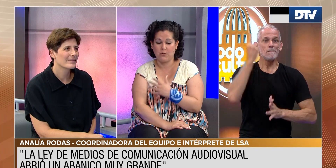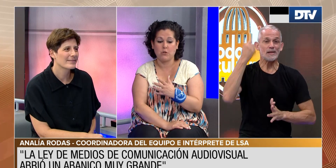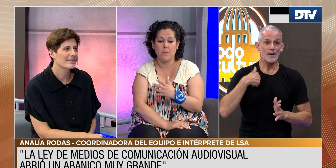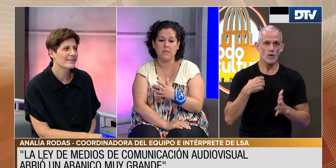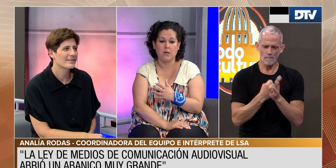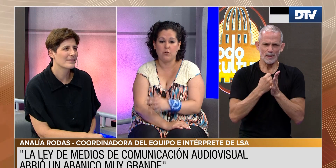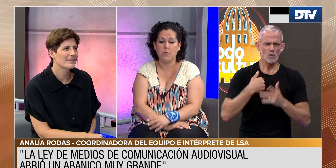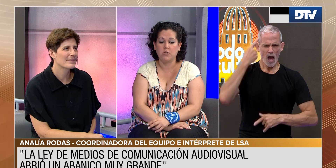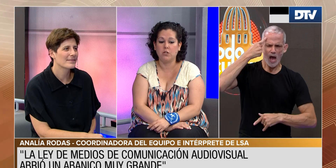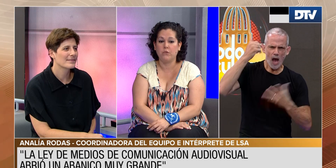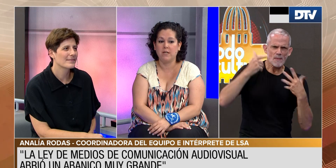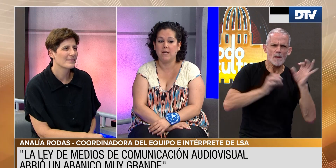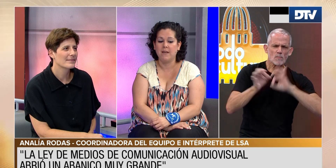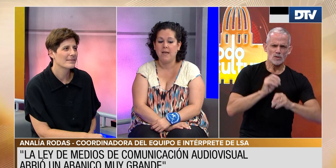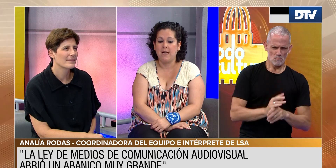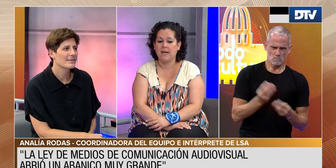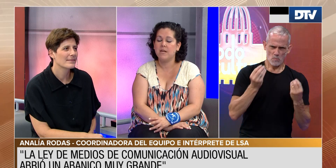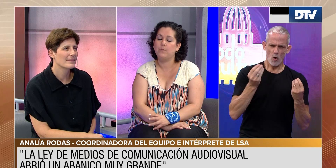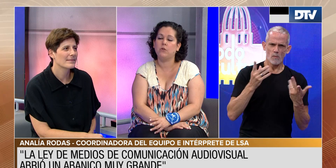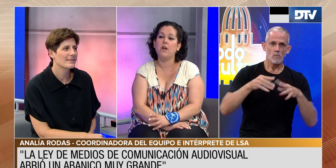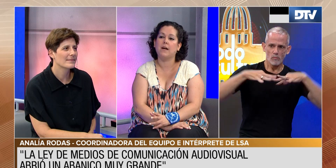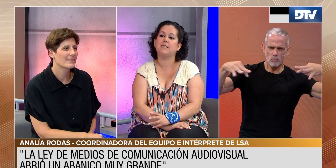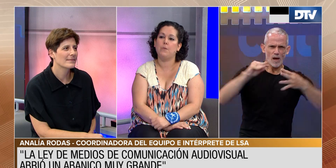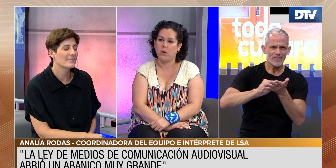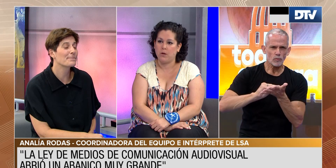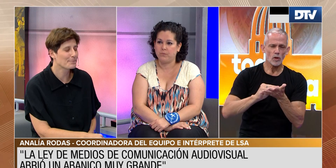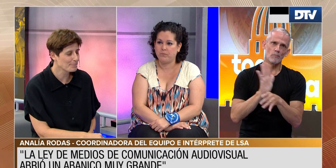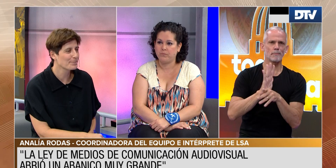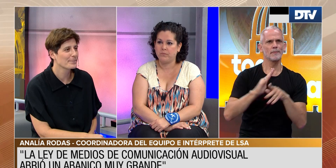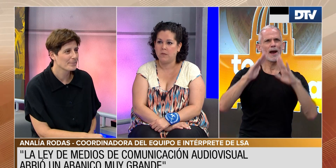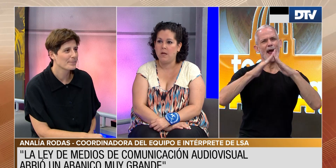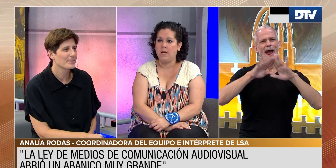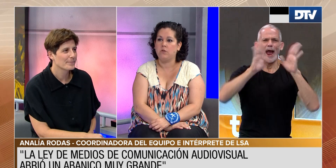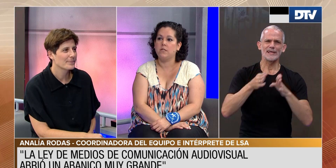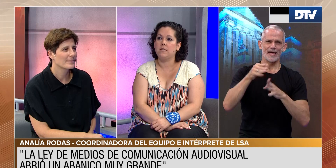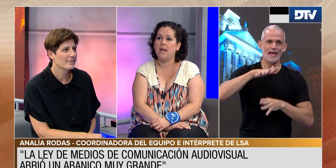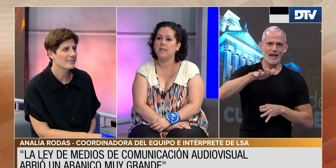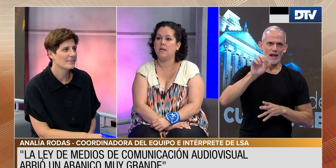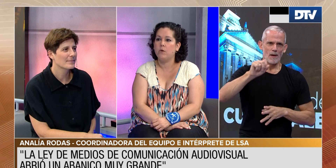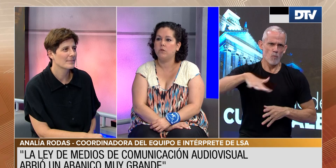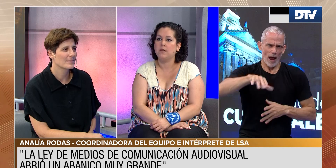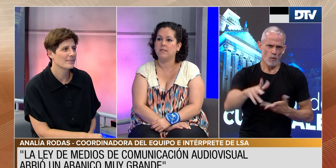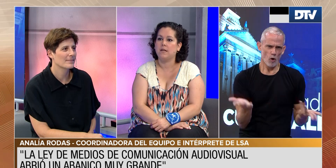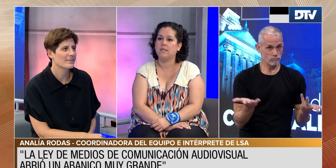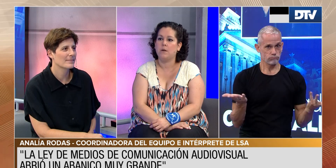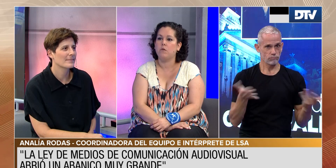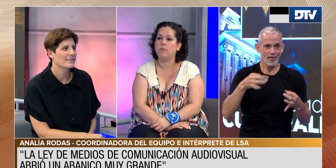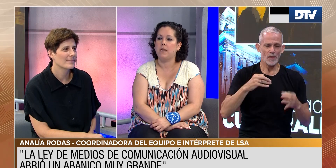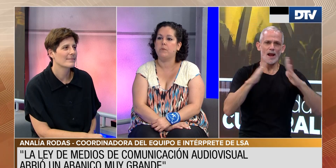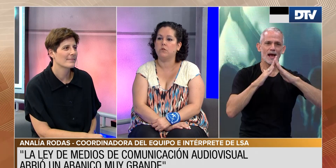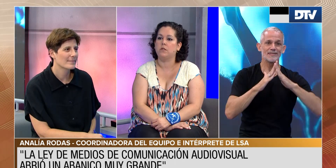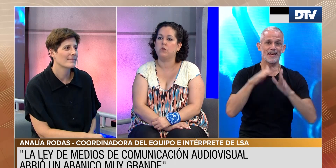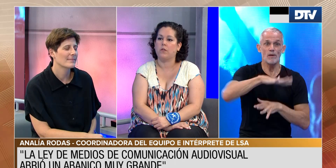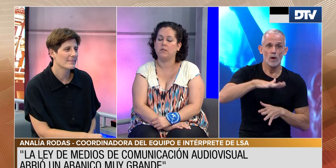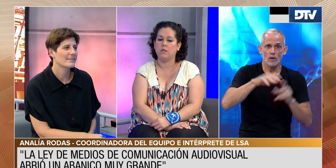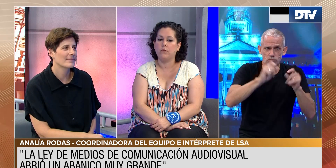impactó, que nos llevó a pensar todos los proyectos, fue que la Cámara de Diputados es la Casa del Pueblo. Entonces, si es la Casa del Pueblo, tiene que ser la Casa del Pueblo para